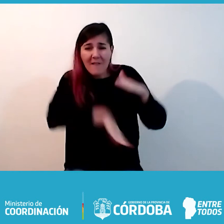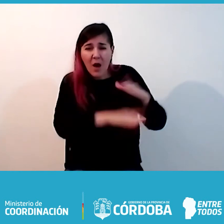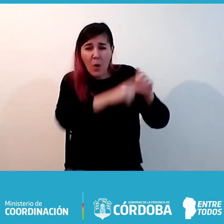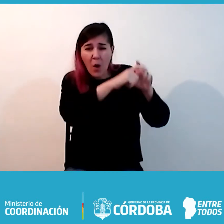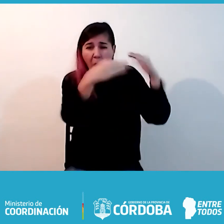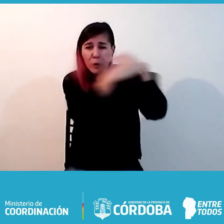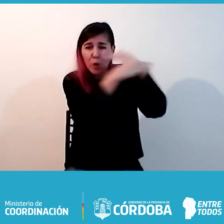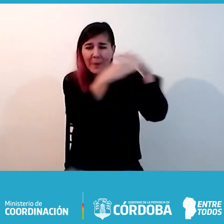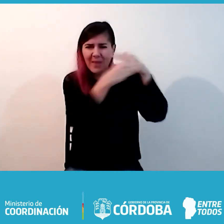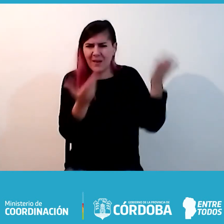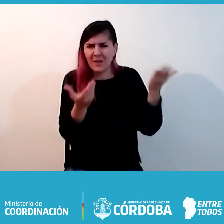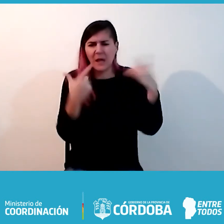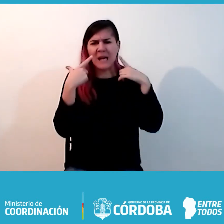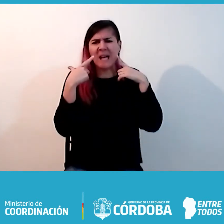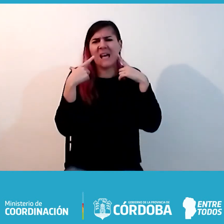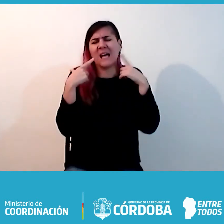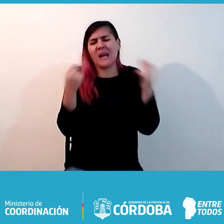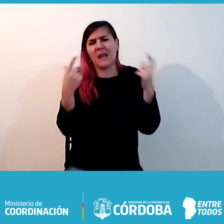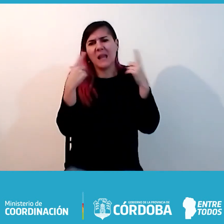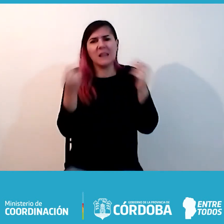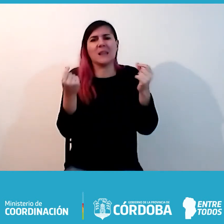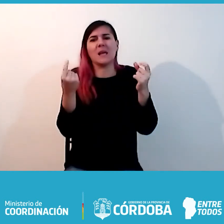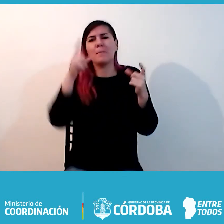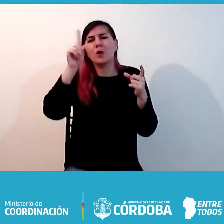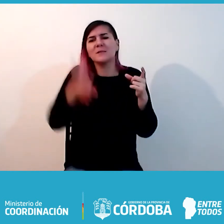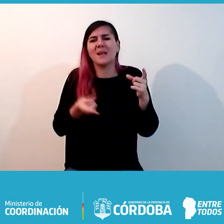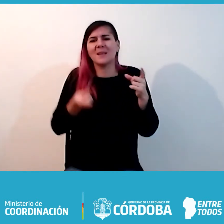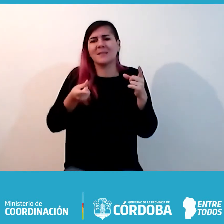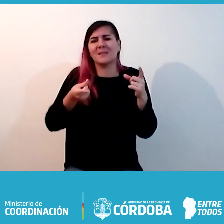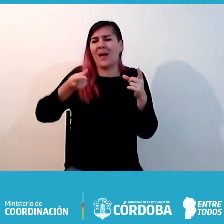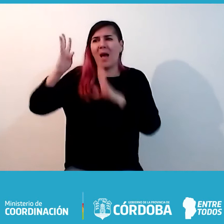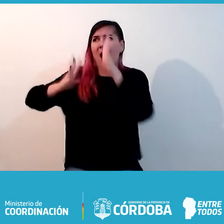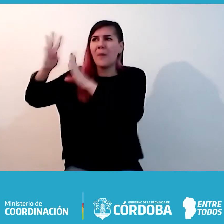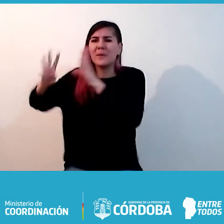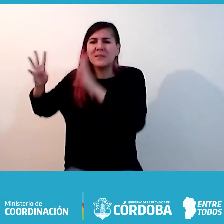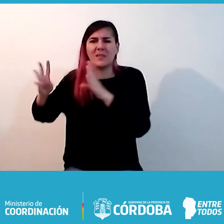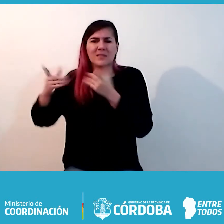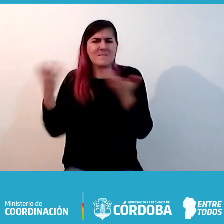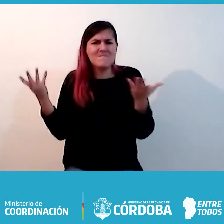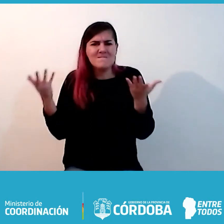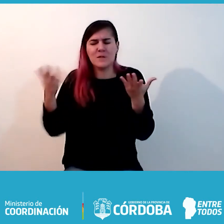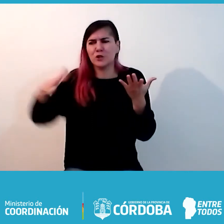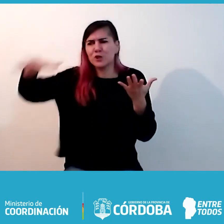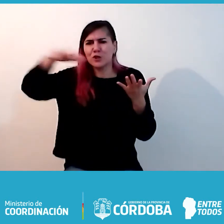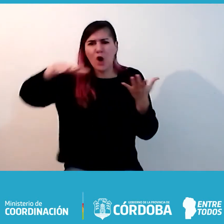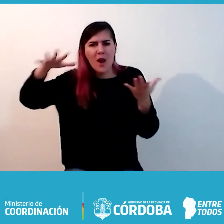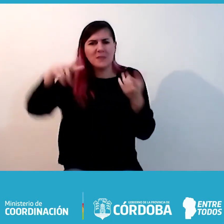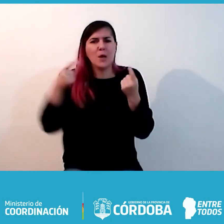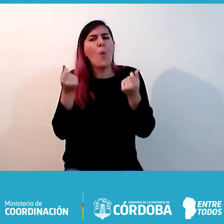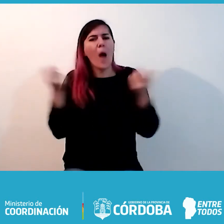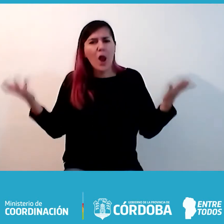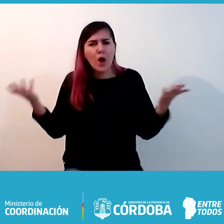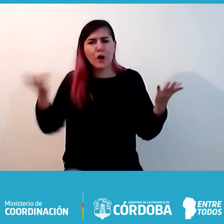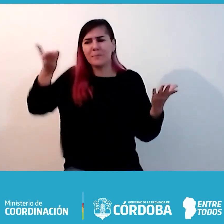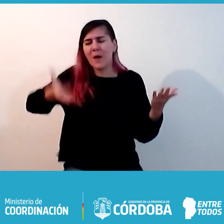Critica los porcentajes consignados de los bosques que serán afectados, las tachaduras y subrayados, la cantidad de zonas de valor paleontológico